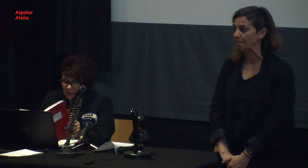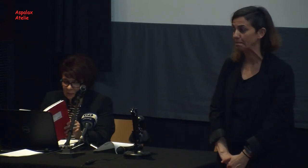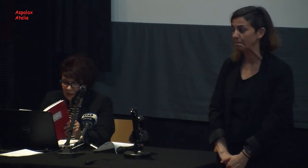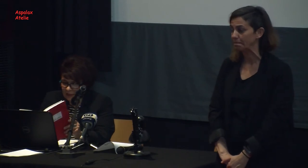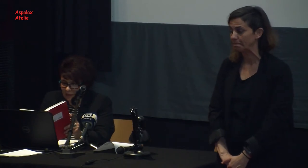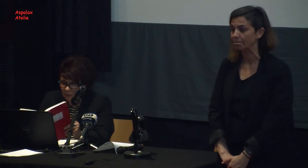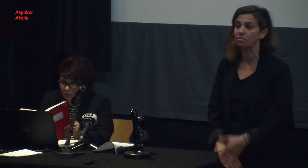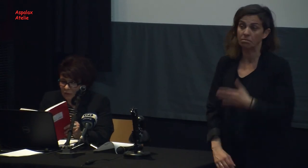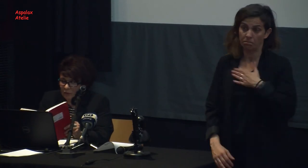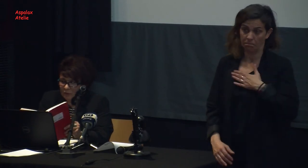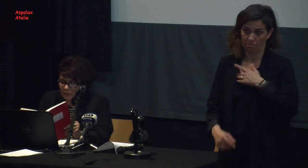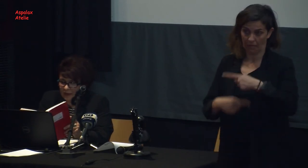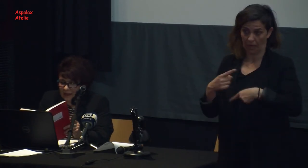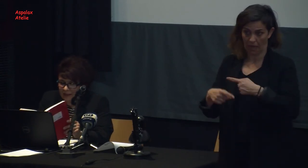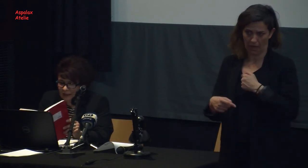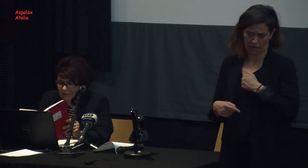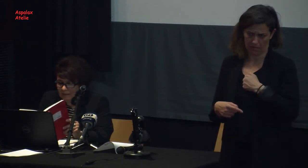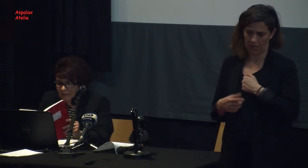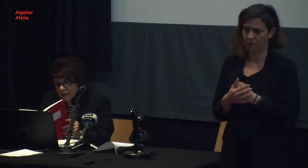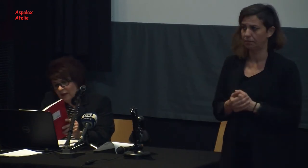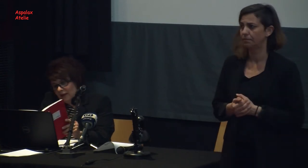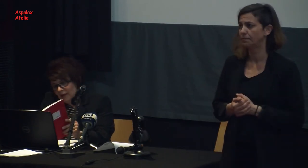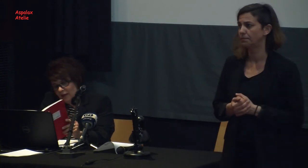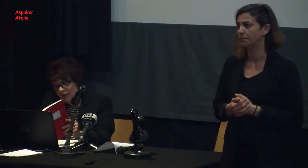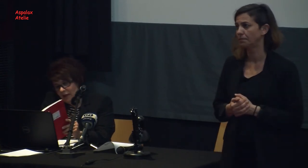Μέσα από την εμπειρία μου,